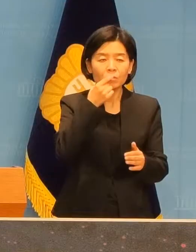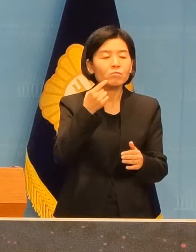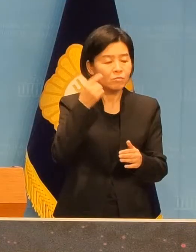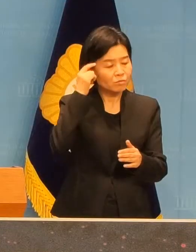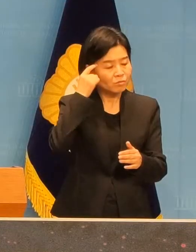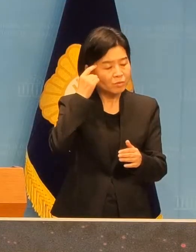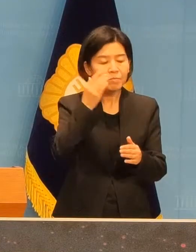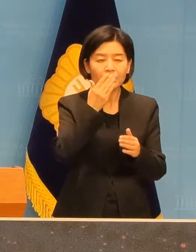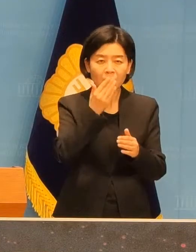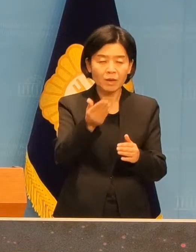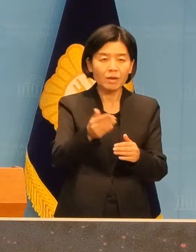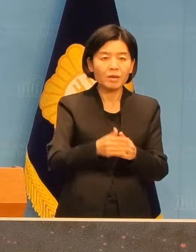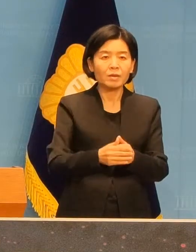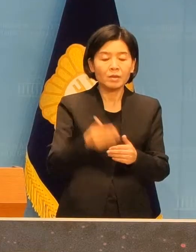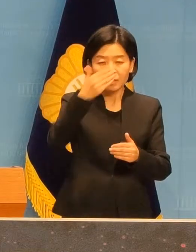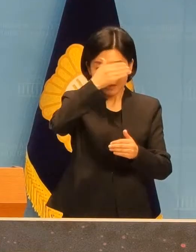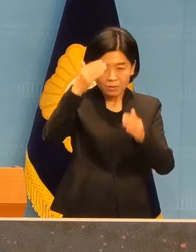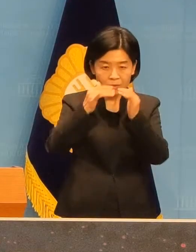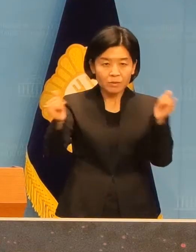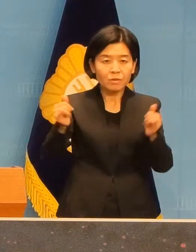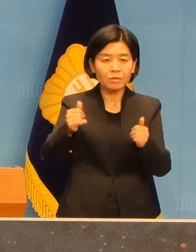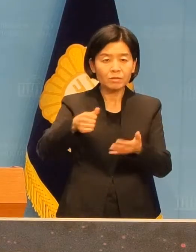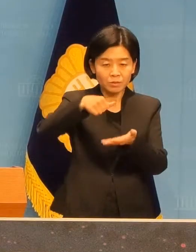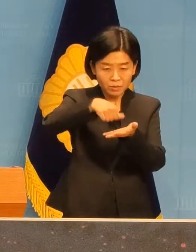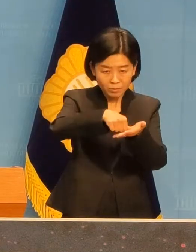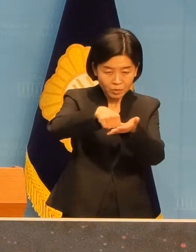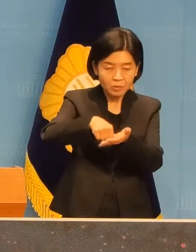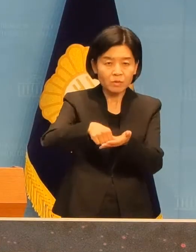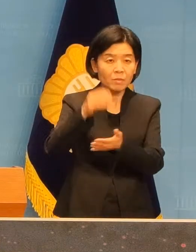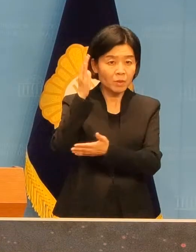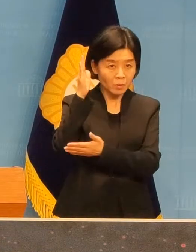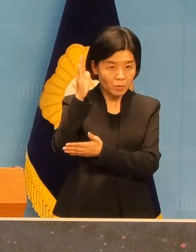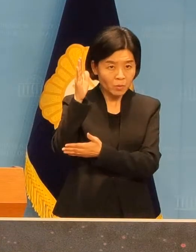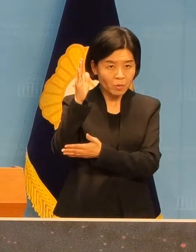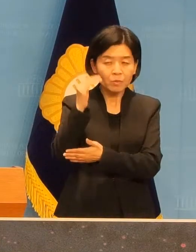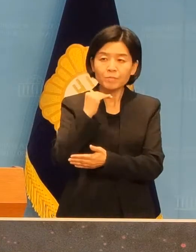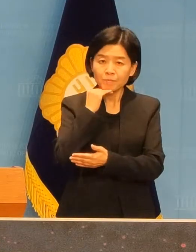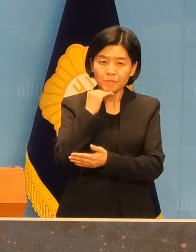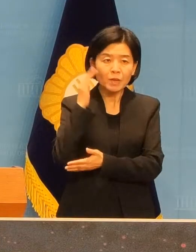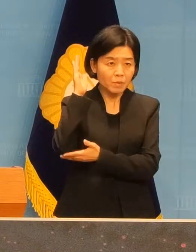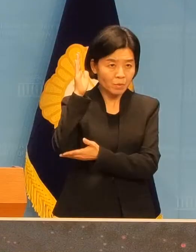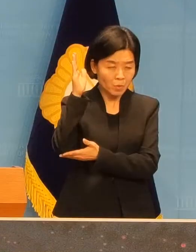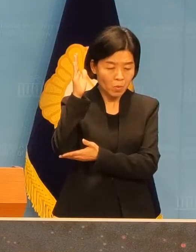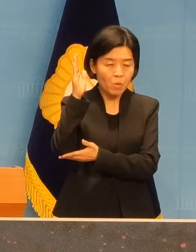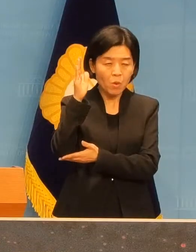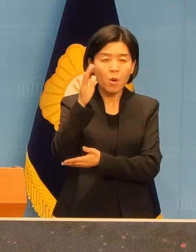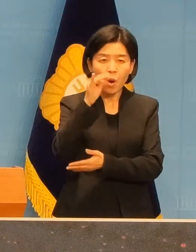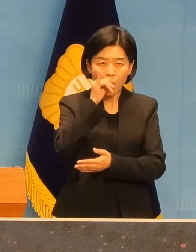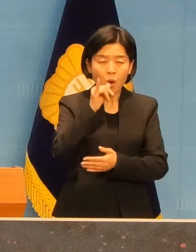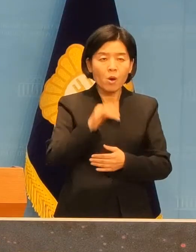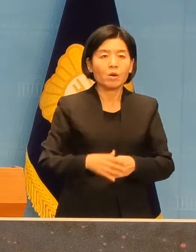이와 관련해서 청년들의 성명서 발표는 조금 이따 따로 하겠다는 말씀드립니다.